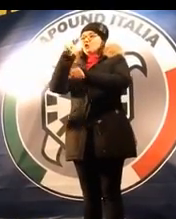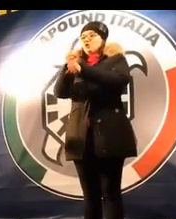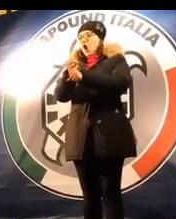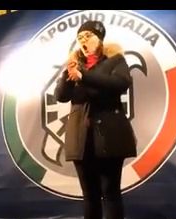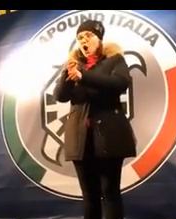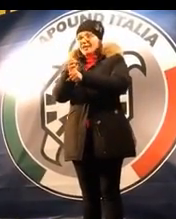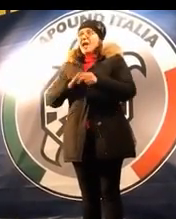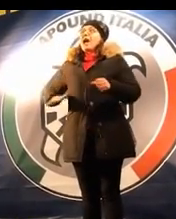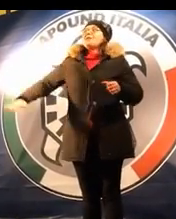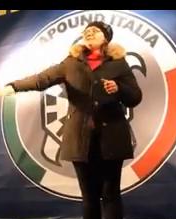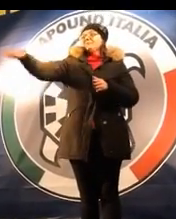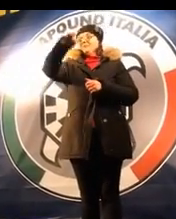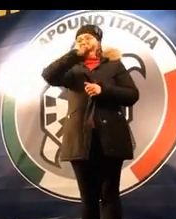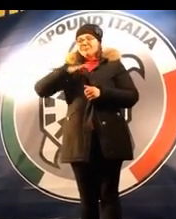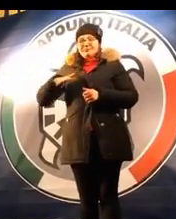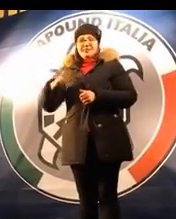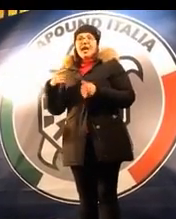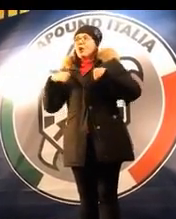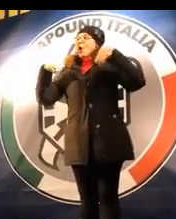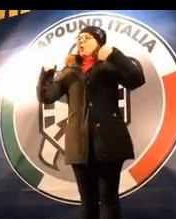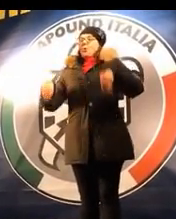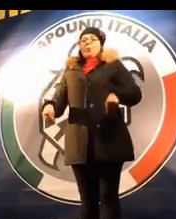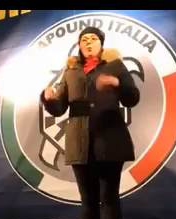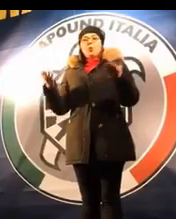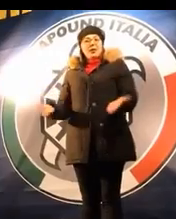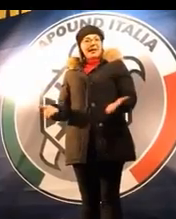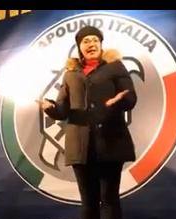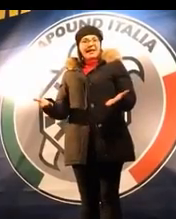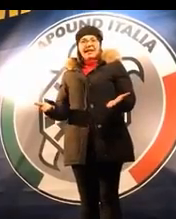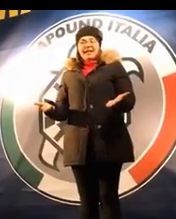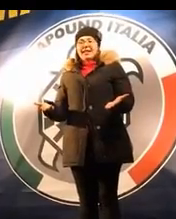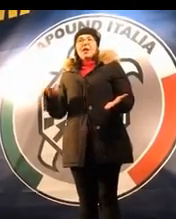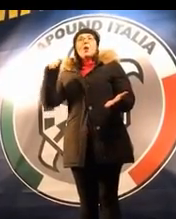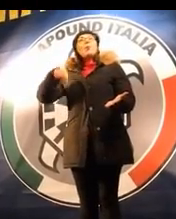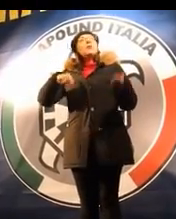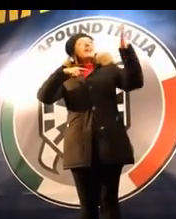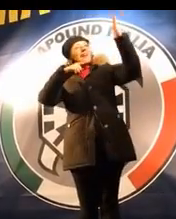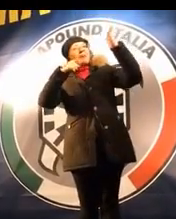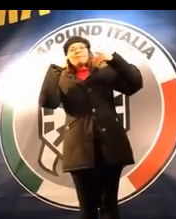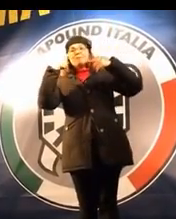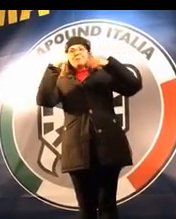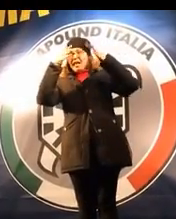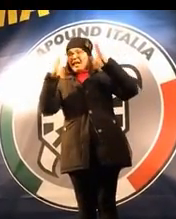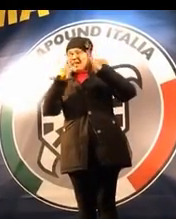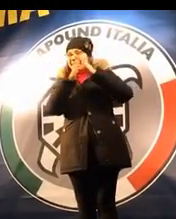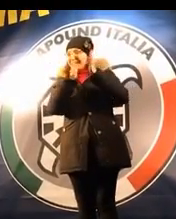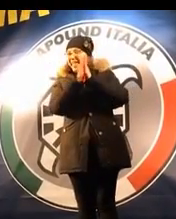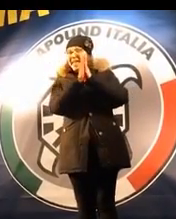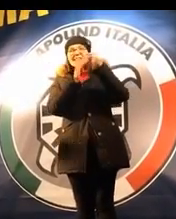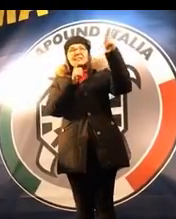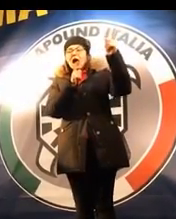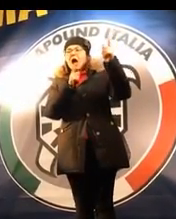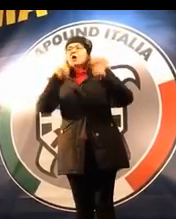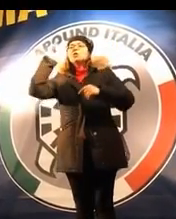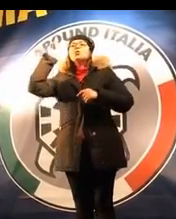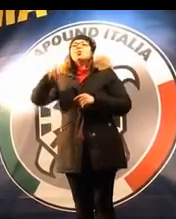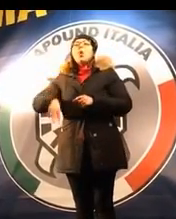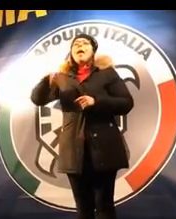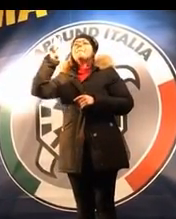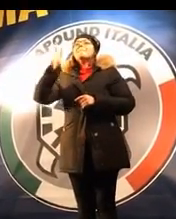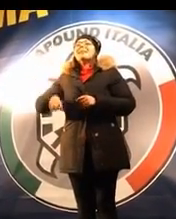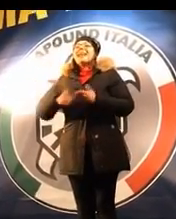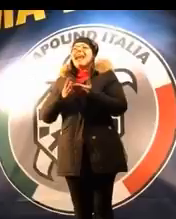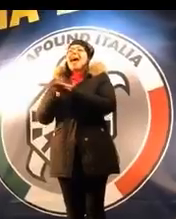mondo occidentale. Questa costruzione si trova qui da 2.000 anni, è 2.000 anni che veglia su questa